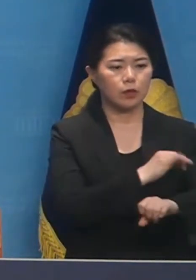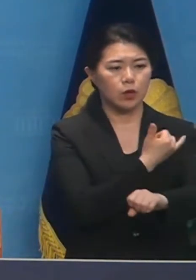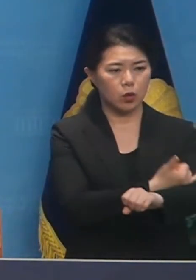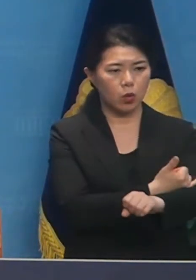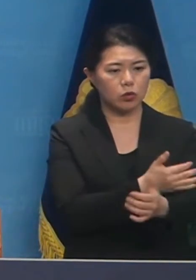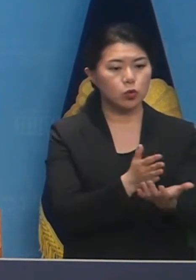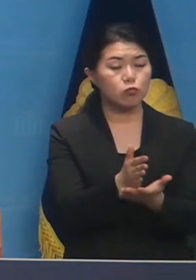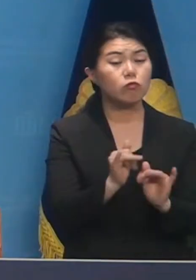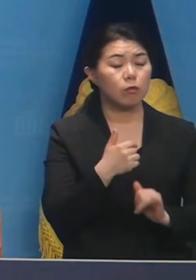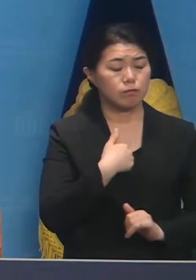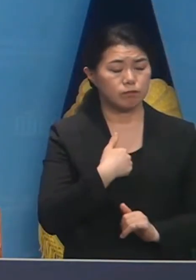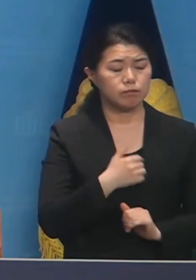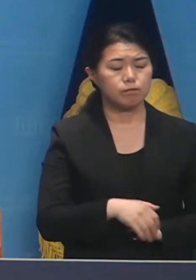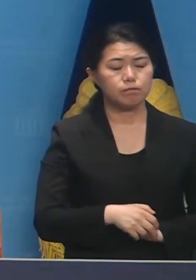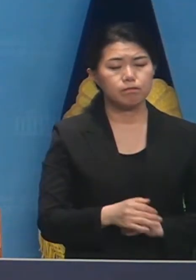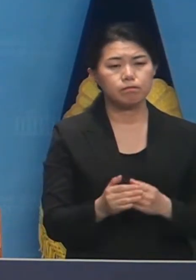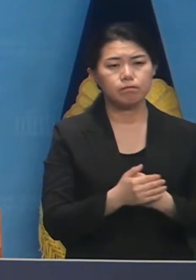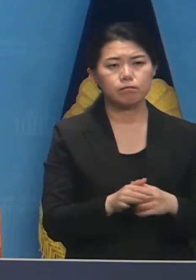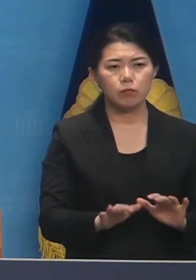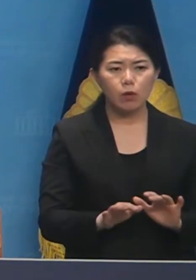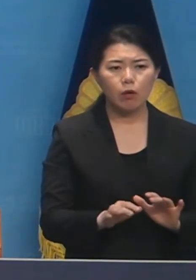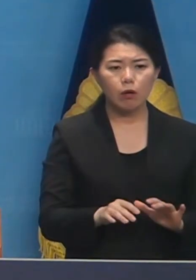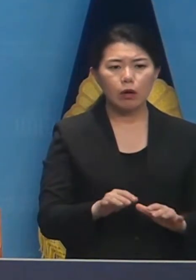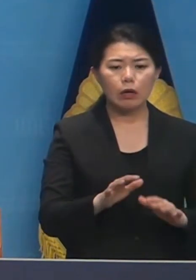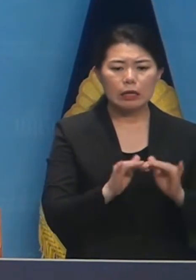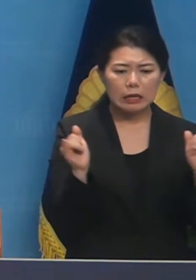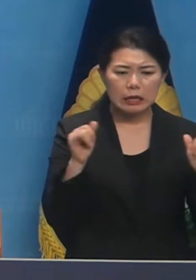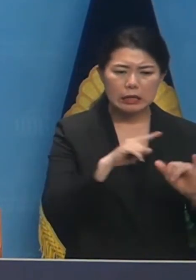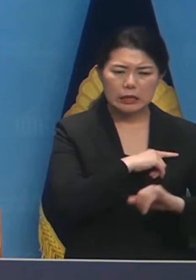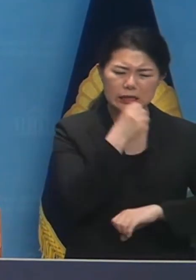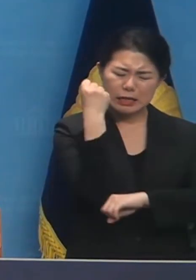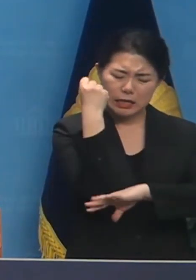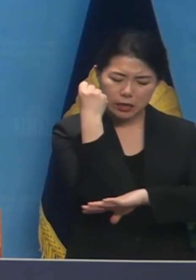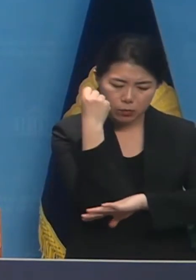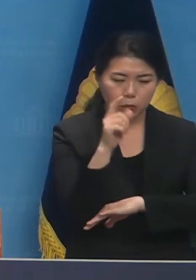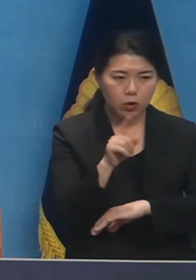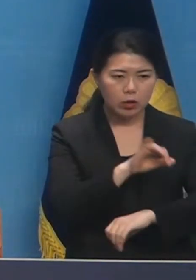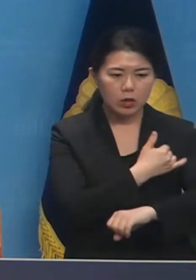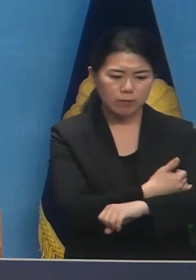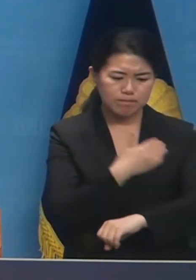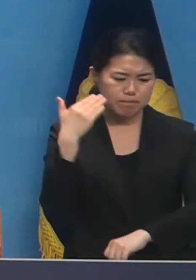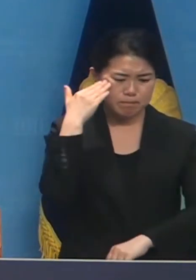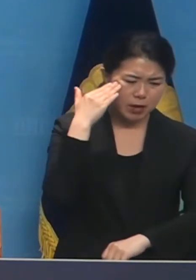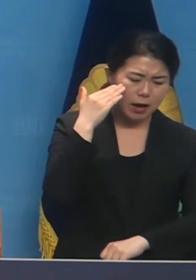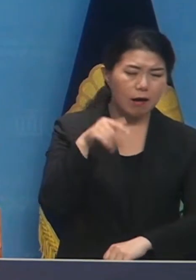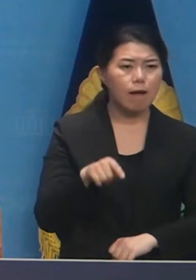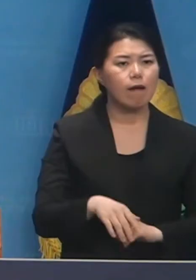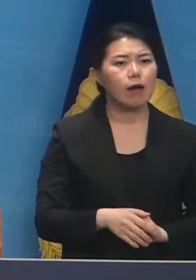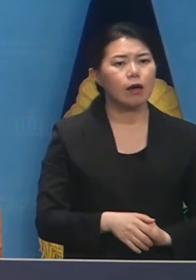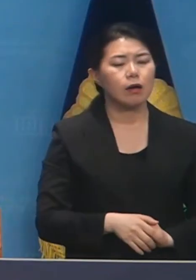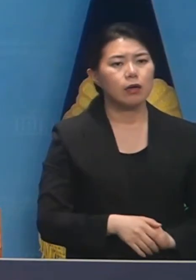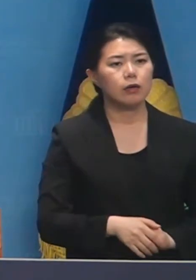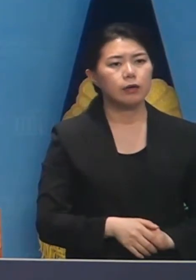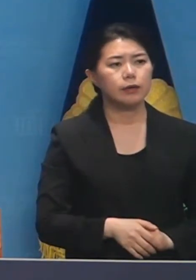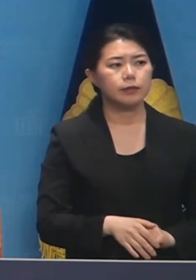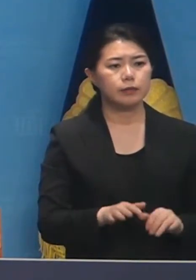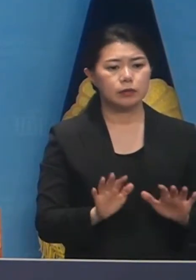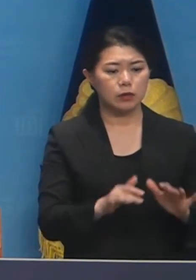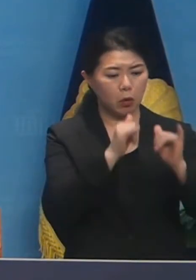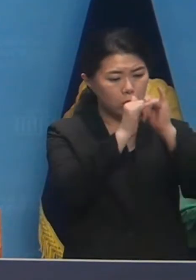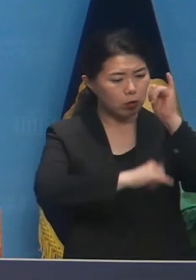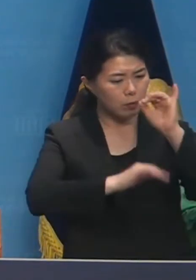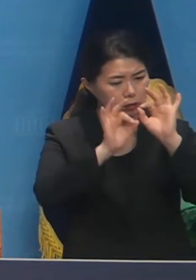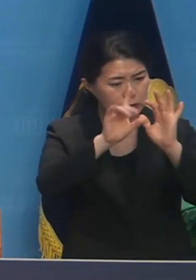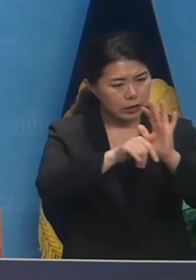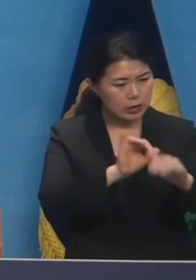어떤 전문가로서 이거는 인간의 가장 기본적인 인권의 침해당했다고 보여집니다. 지금까지 역사를